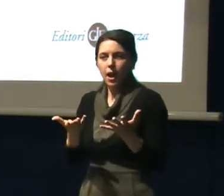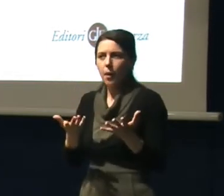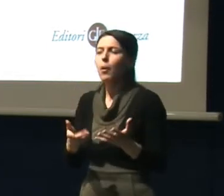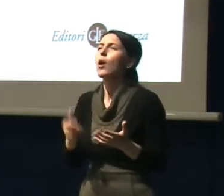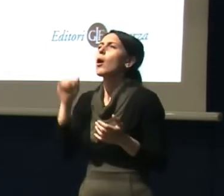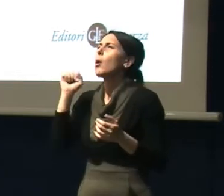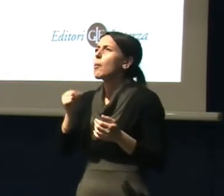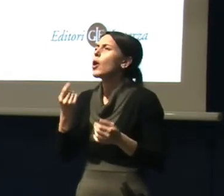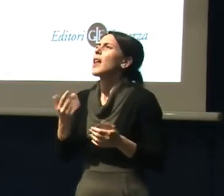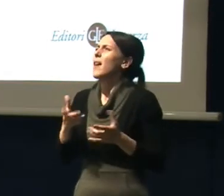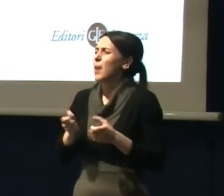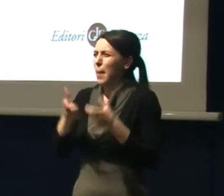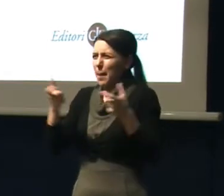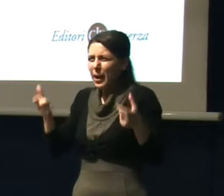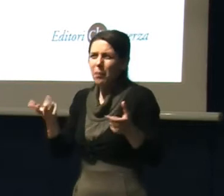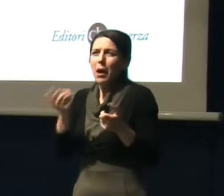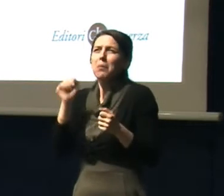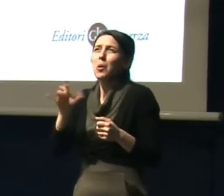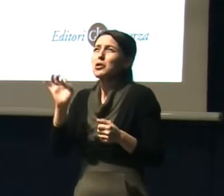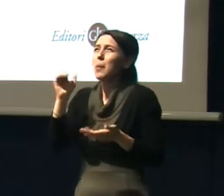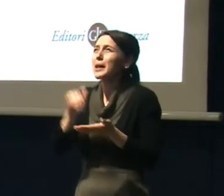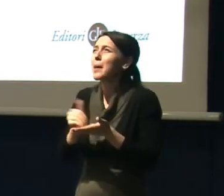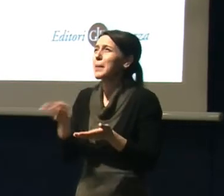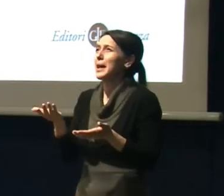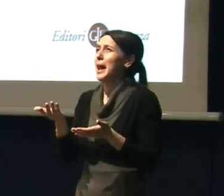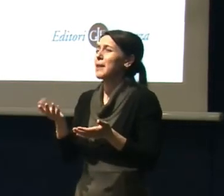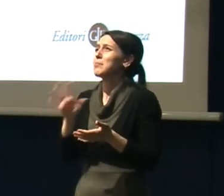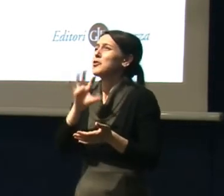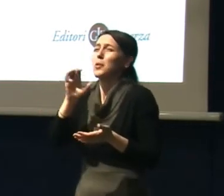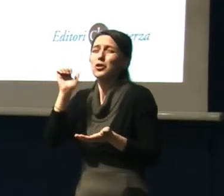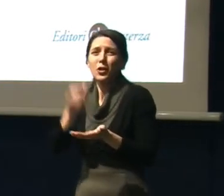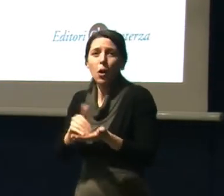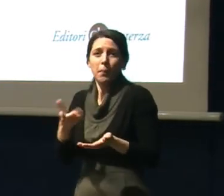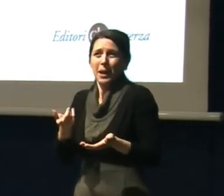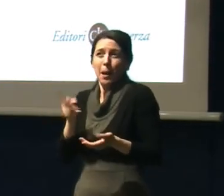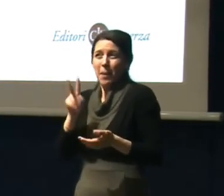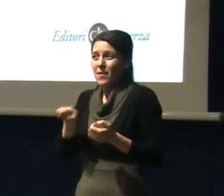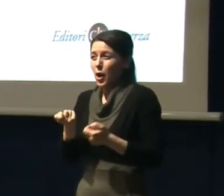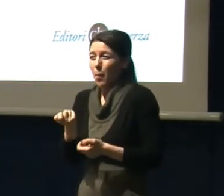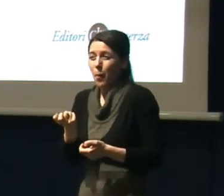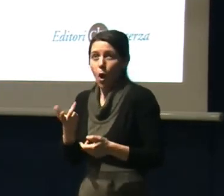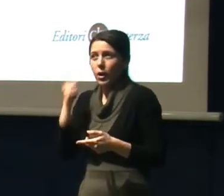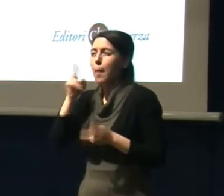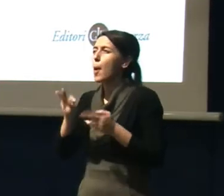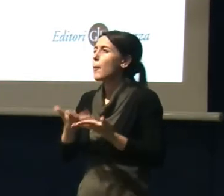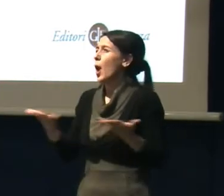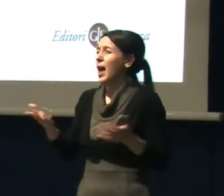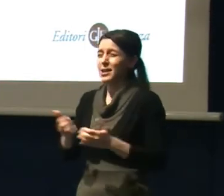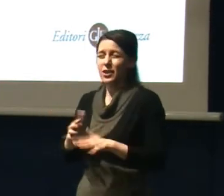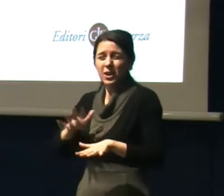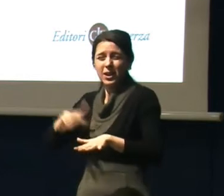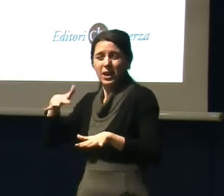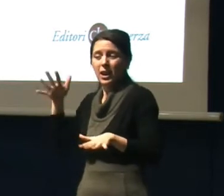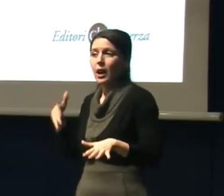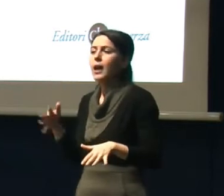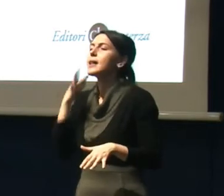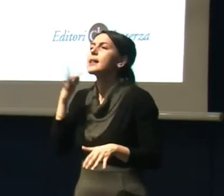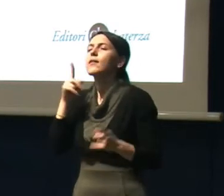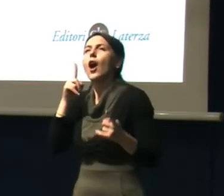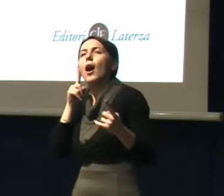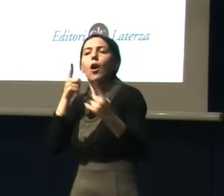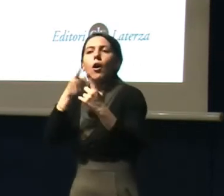mila e 500 mila ma sempre poche in rapporto alla popolazione così grandi che vuol dire che il suo scopo non era quello di informare il popolo